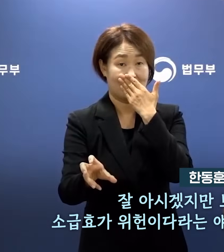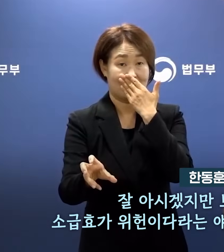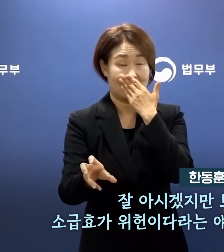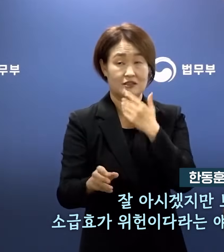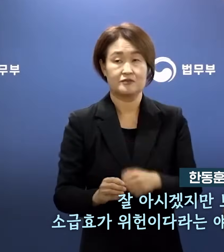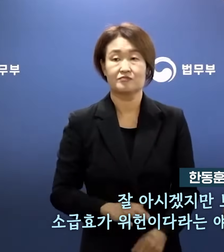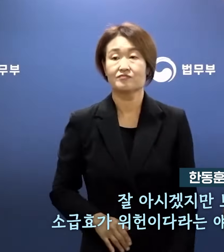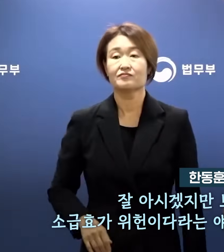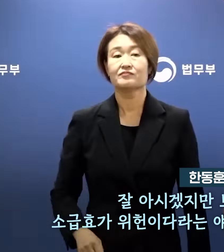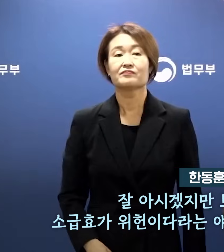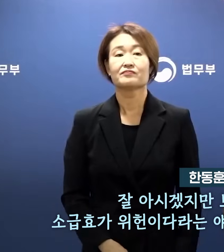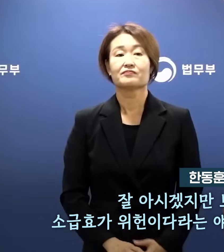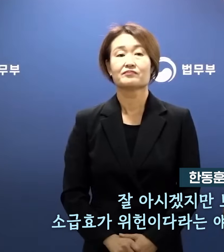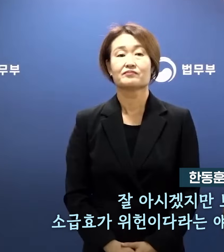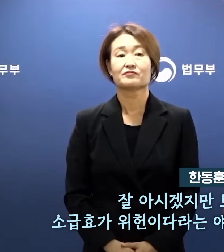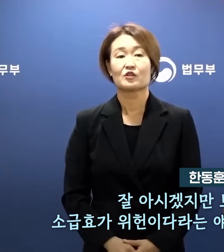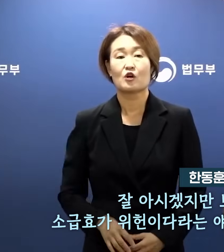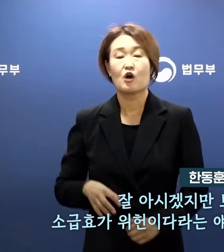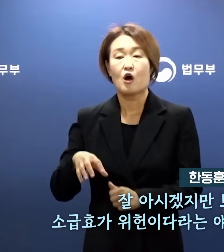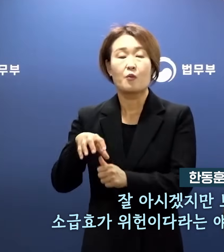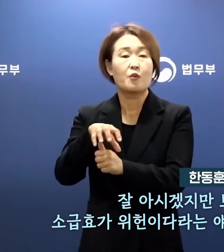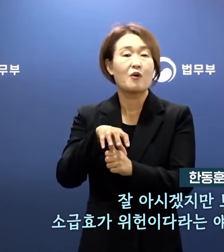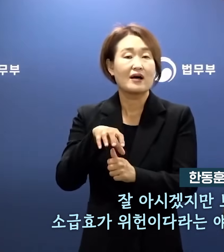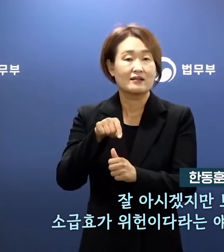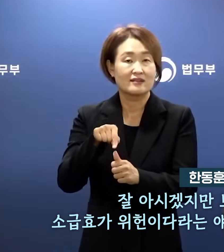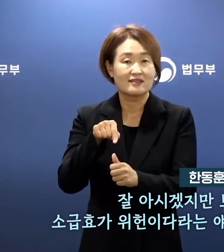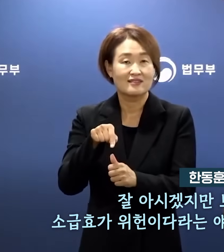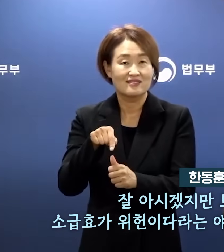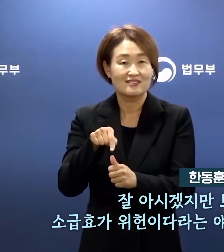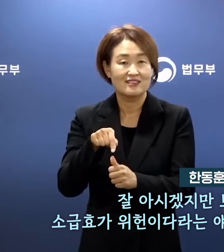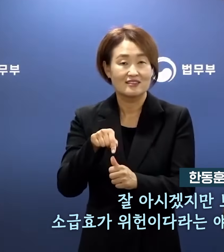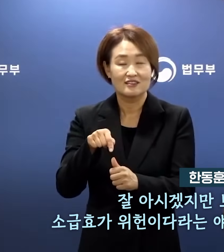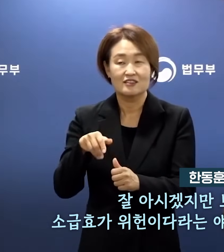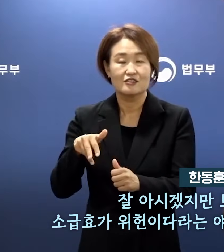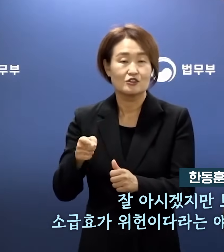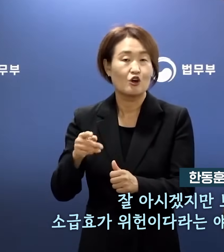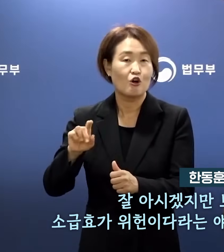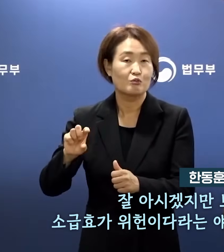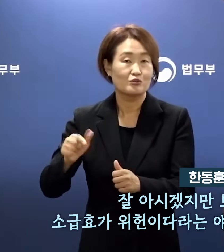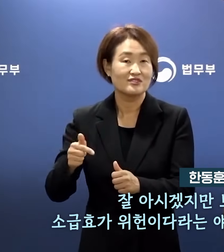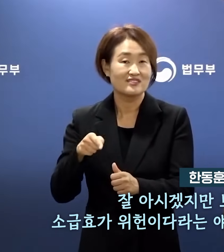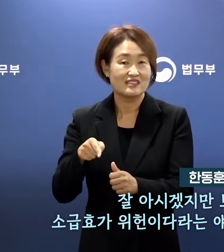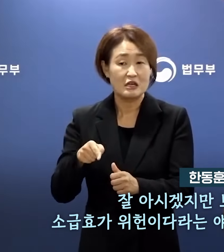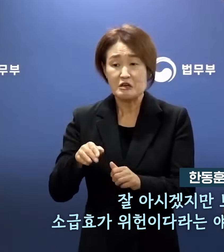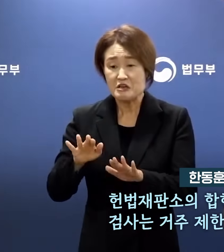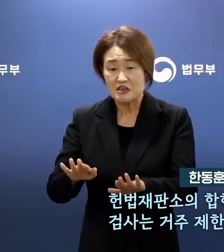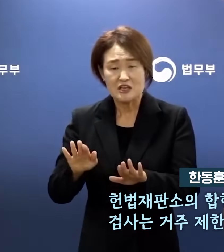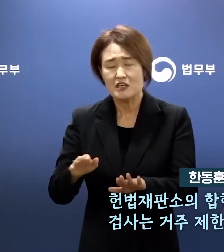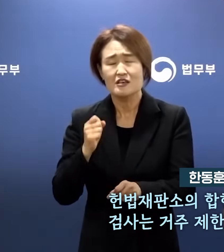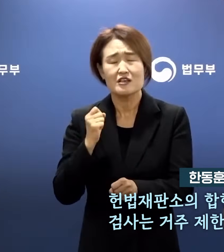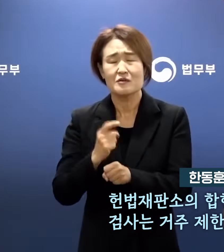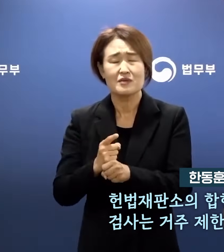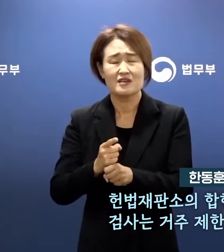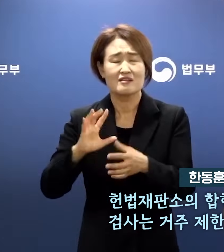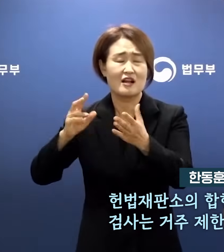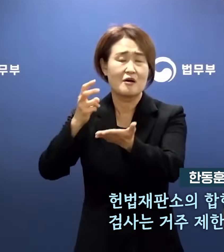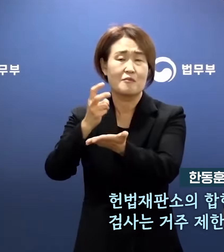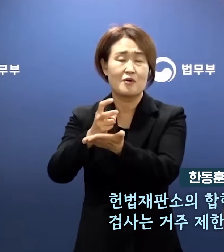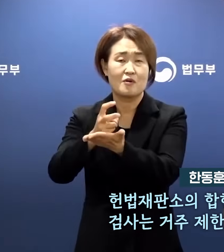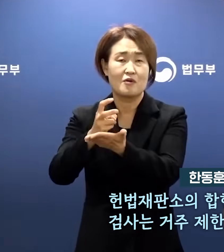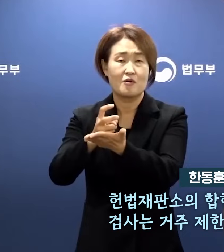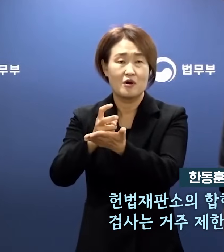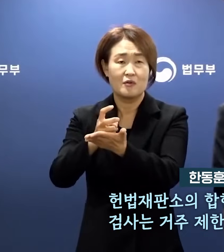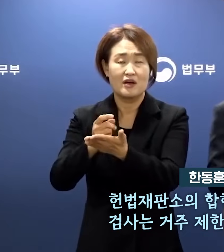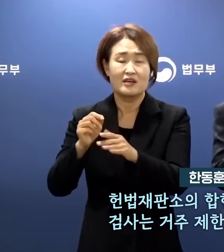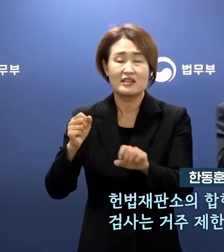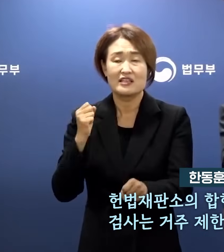잘 아시겠지만 보안 처분이기 때문에 소급효가 위헌이다라는 얘기는 이미 해결된 얘기입니다. 헌법재판소의 합헌